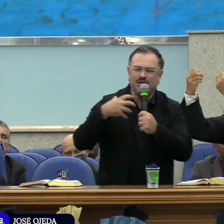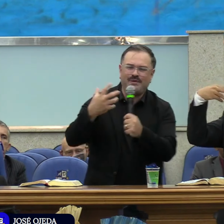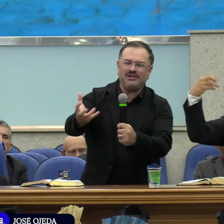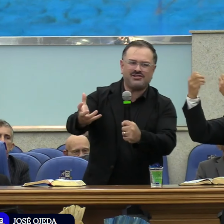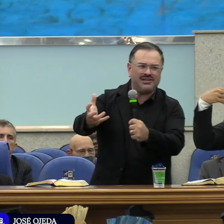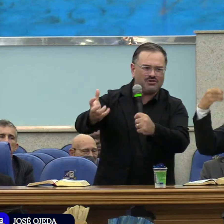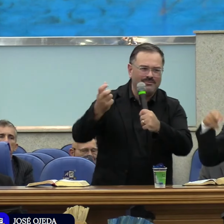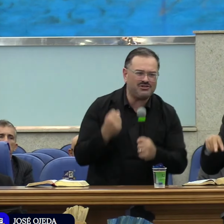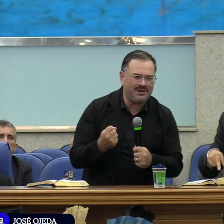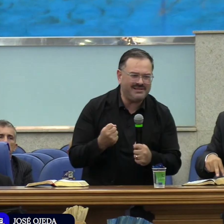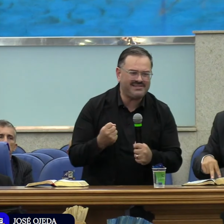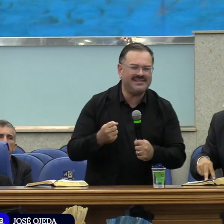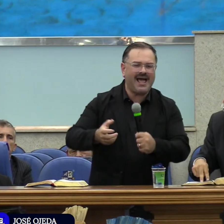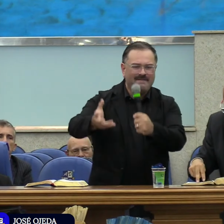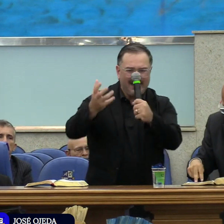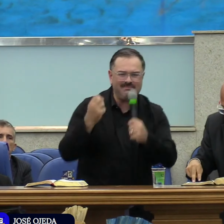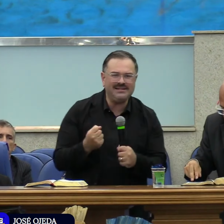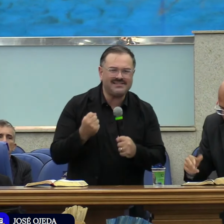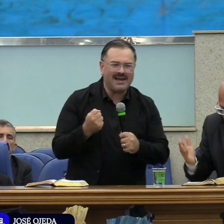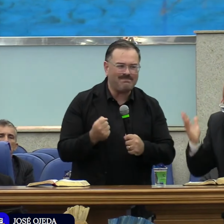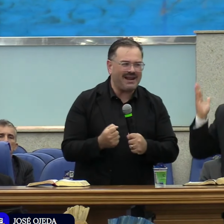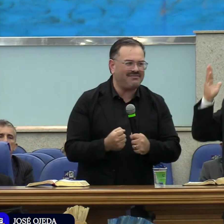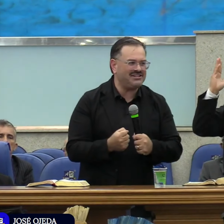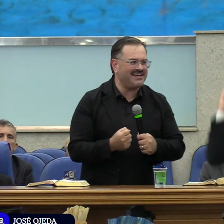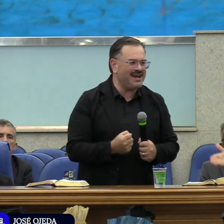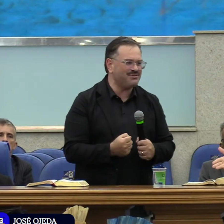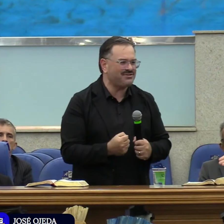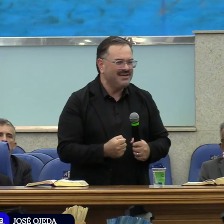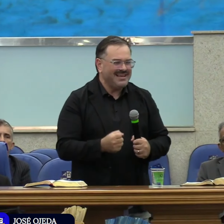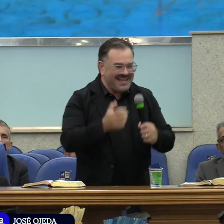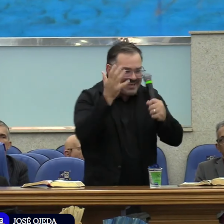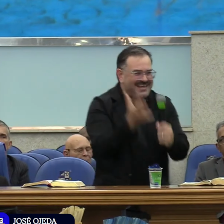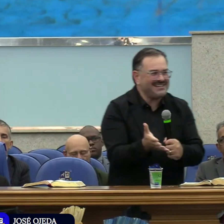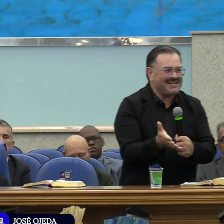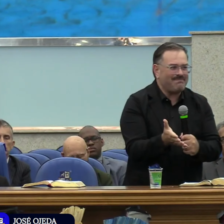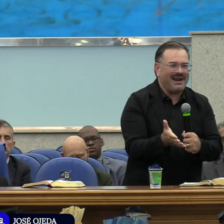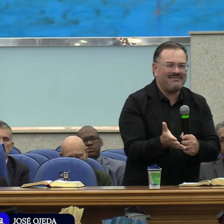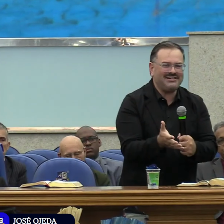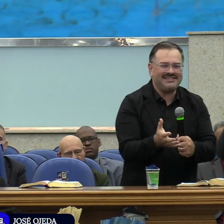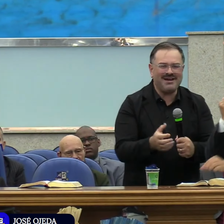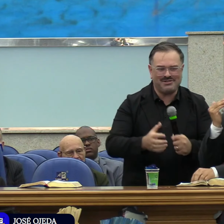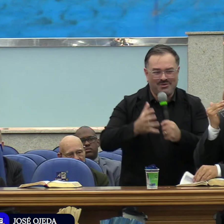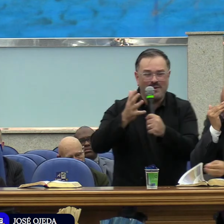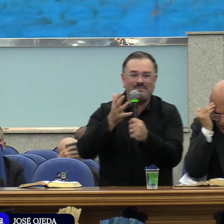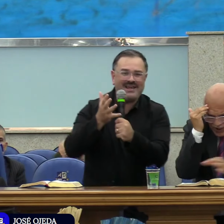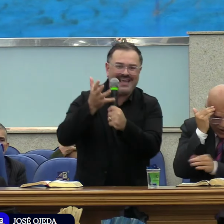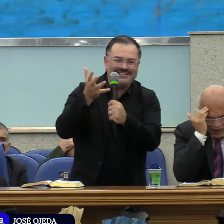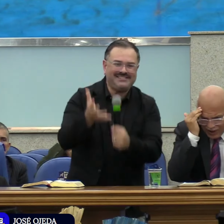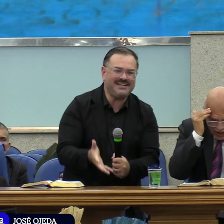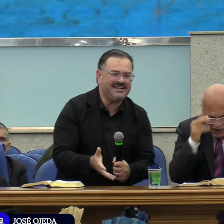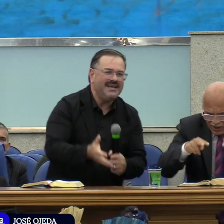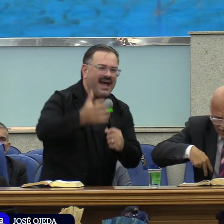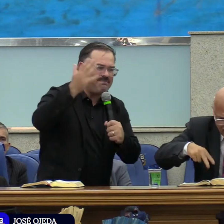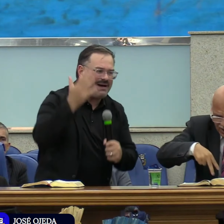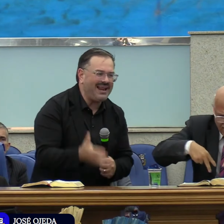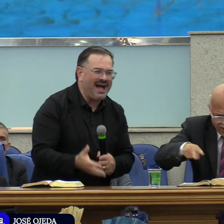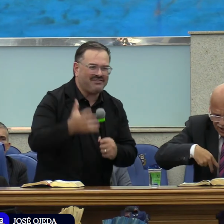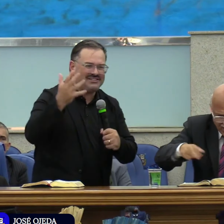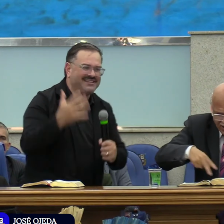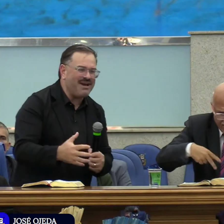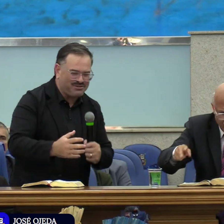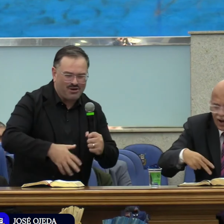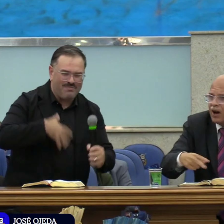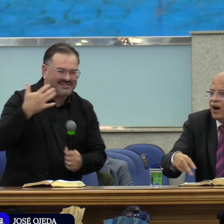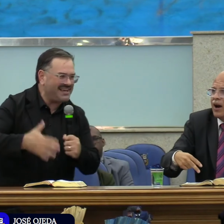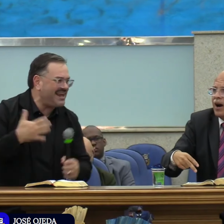E o Espírito Santo começou a me ensinar, a ministrar a palavra de Deus. E aqui está a palavra de Deus. Eu compreendi a palavra